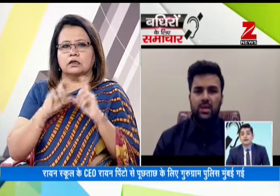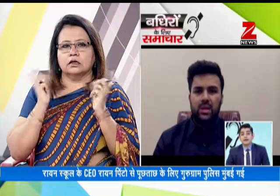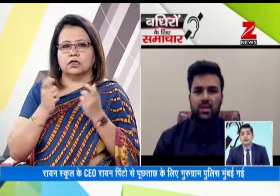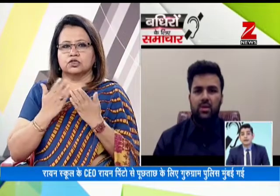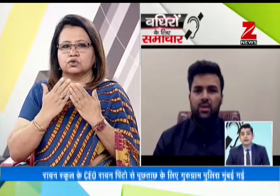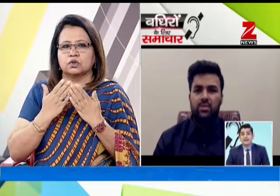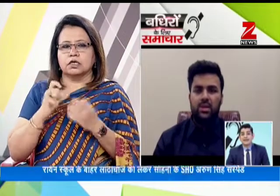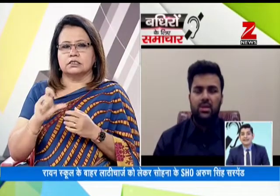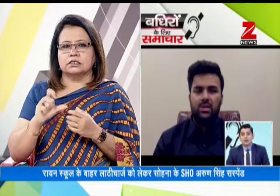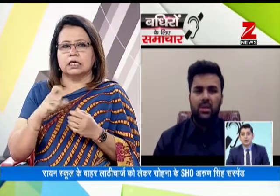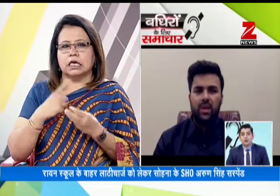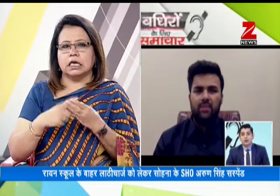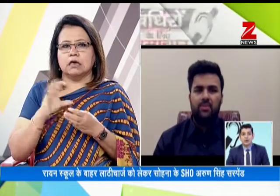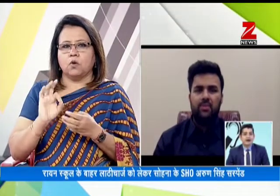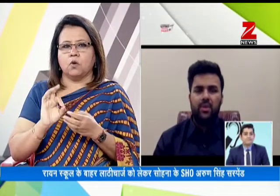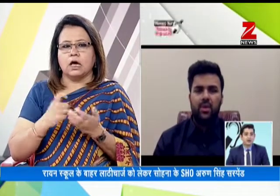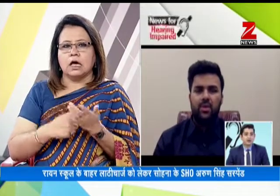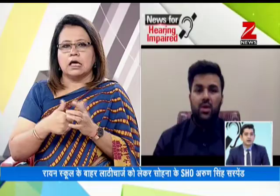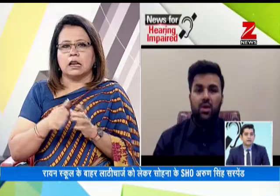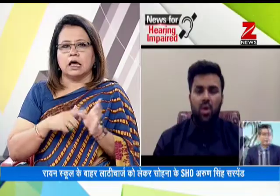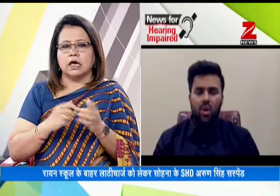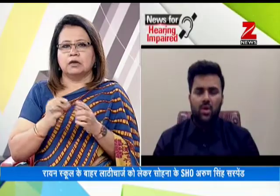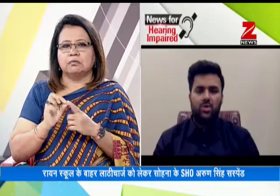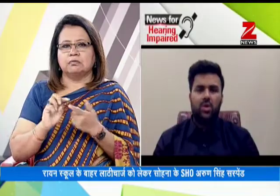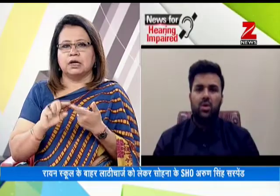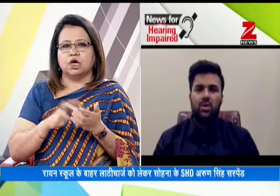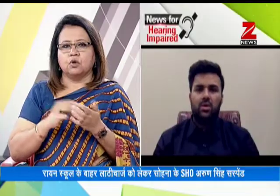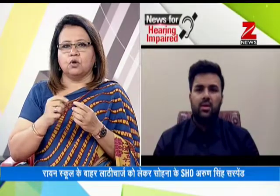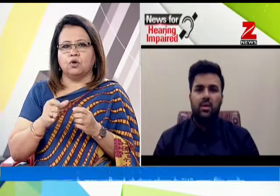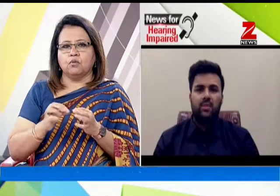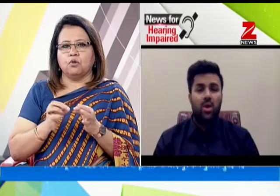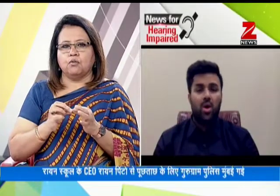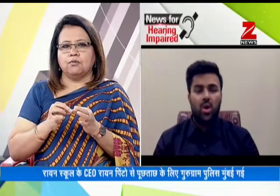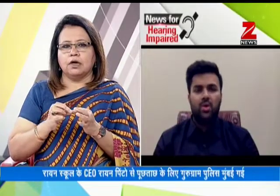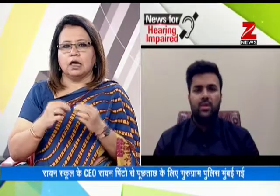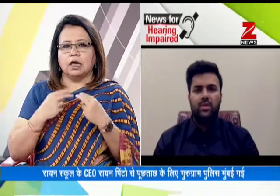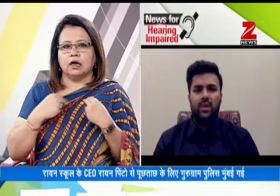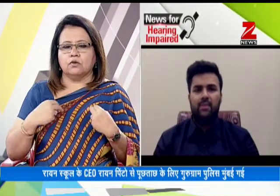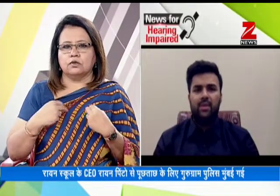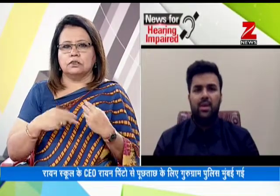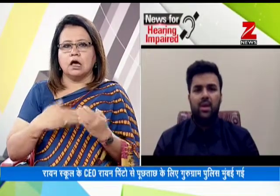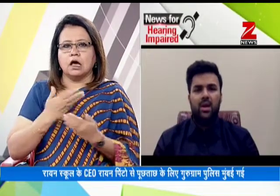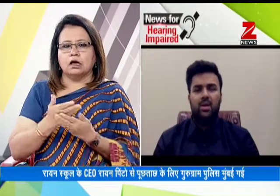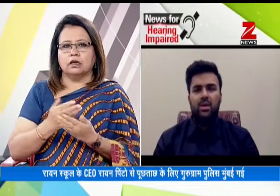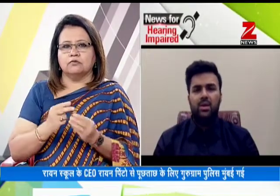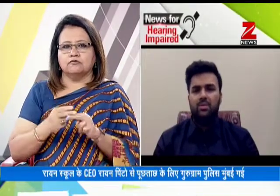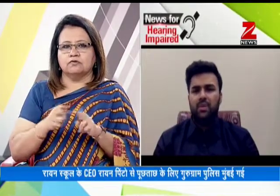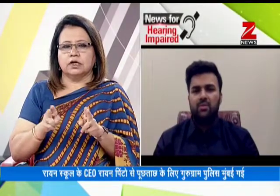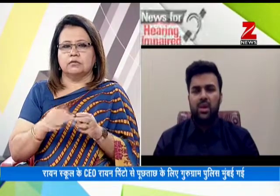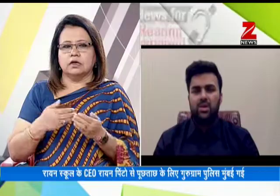रायन इंटरनेशनल स्कूल के सीईओ रायन पिंटो ने बॉम्बे हाई कोर्ट से अग्रिम जमानत की याचिका दायर की